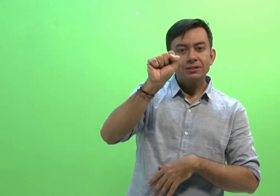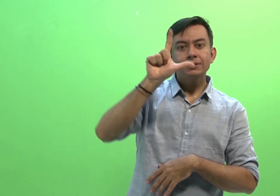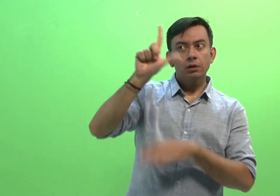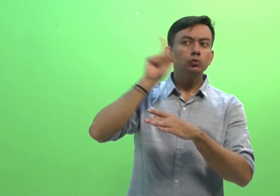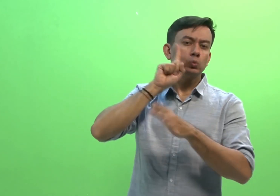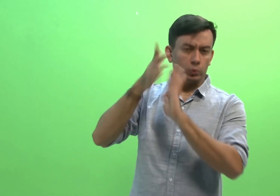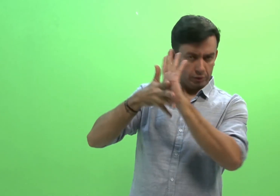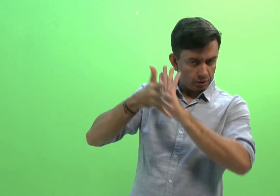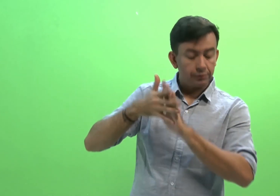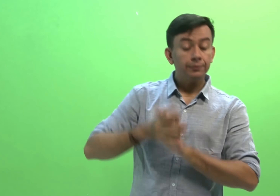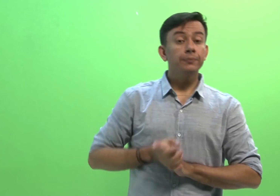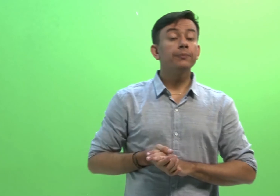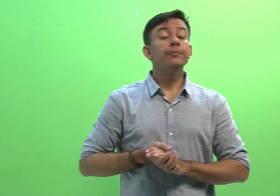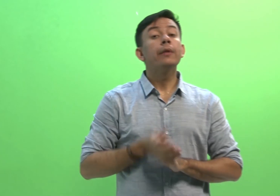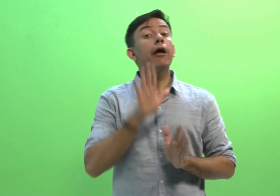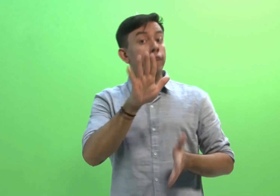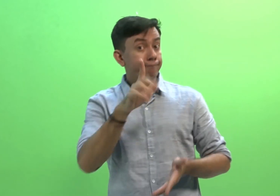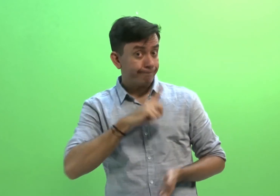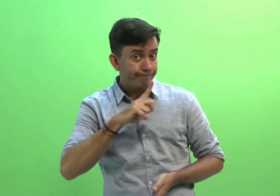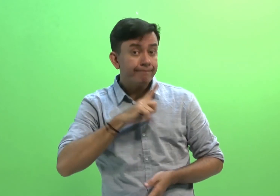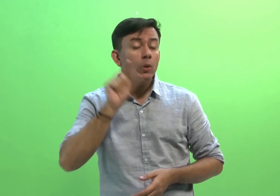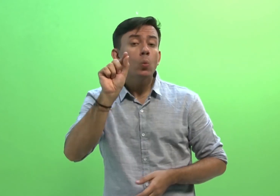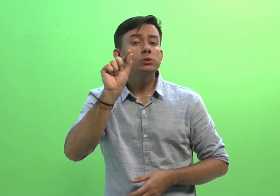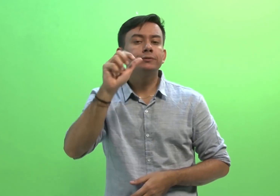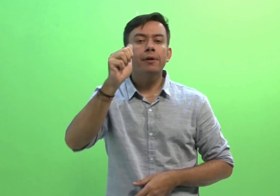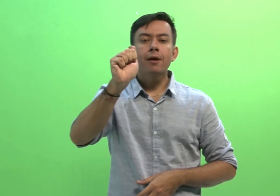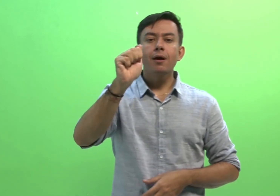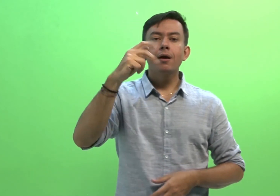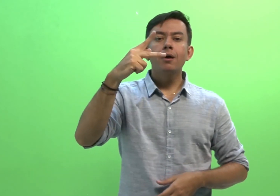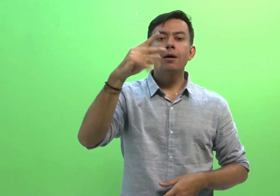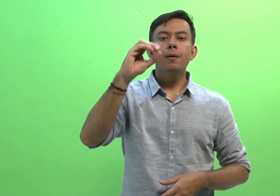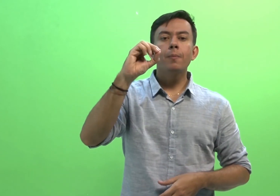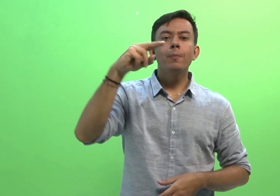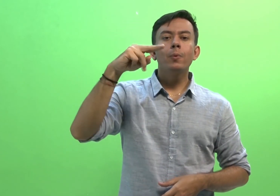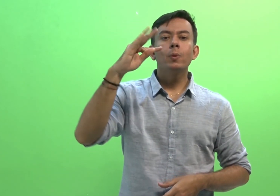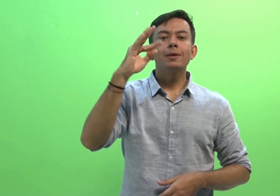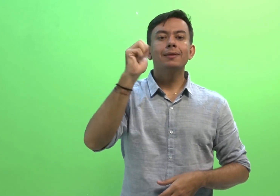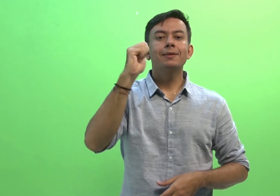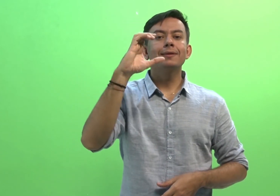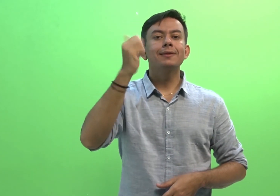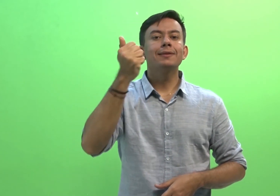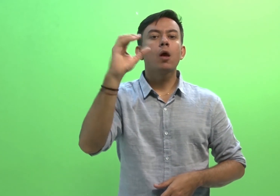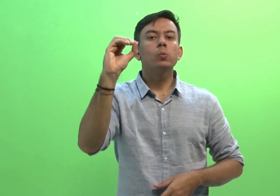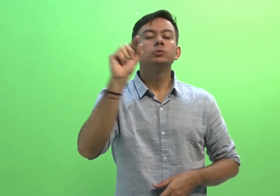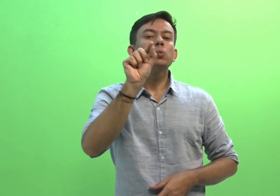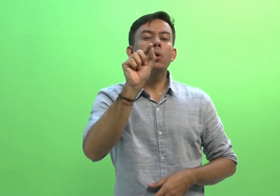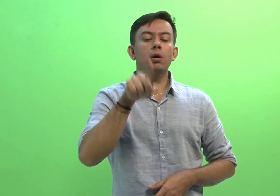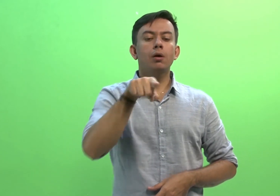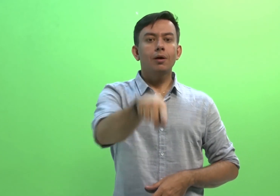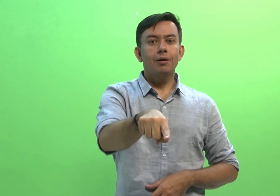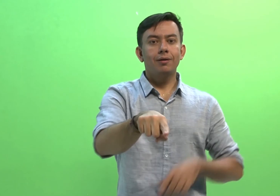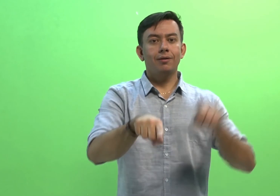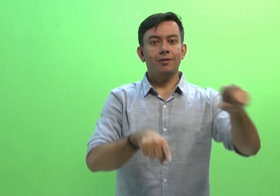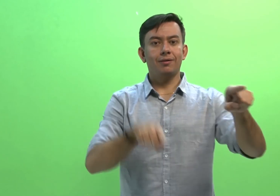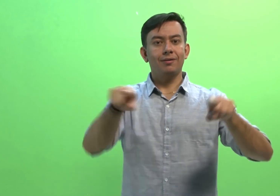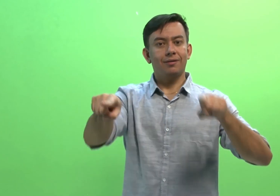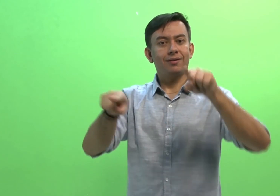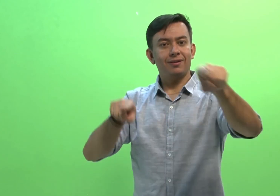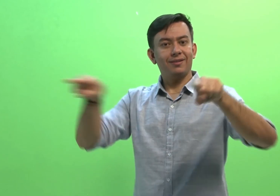americana. Então, que tem apontação, os apontamentos, mostrando a direção.